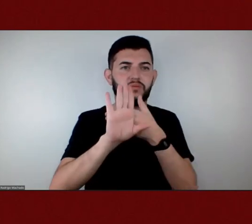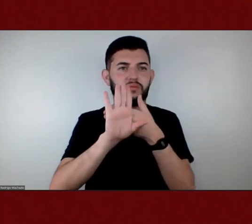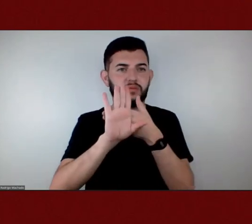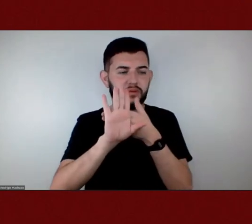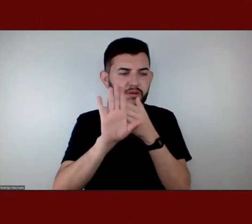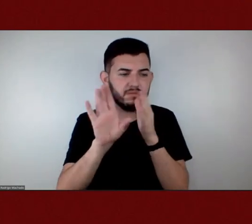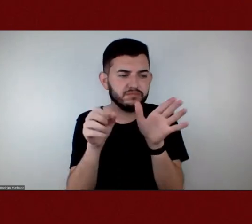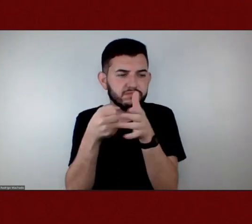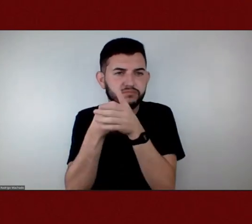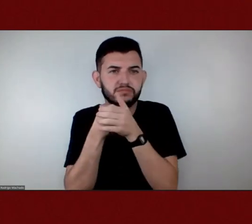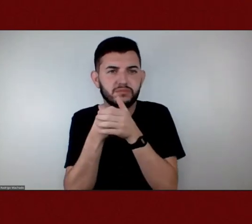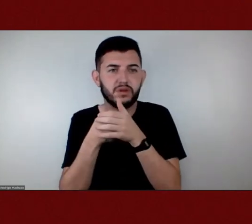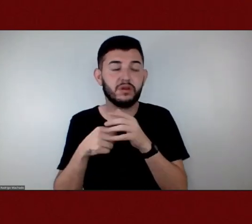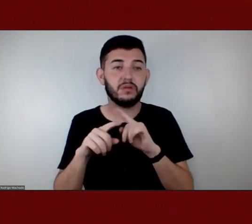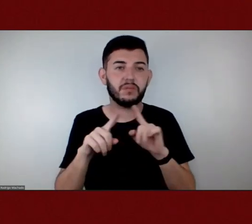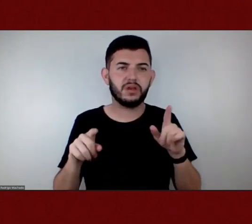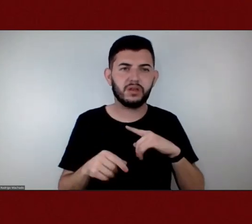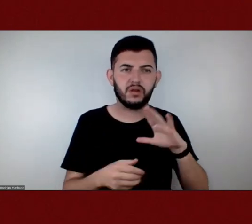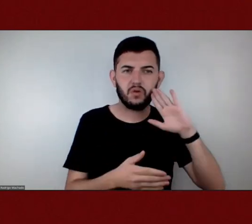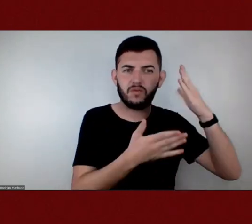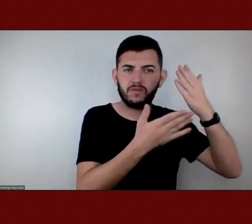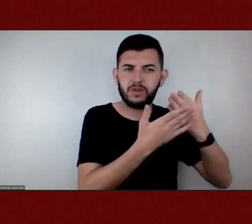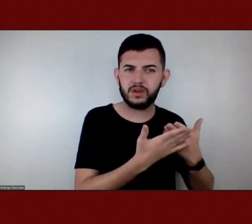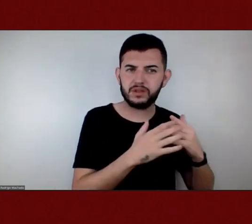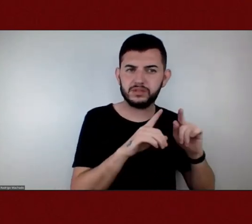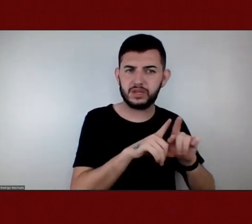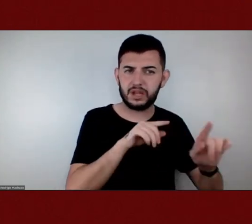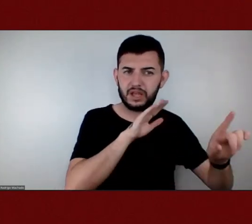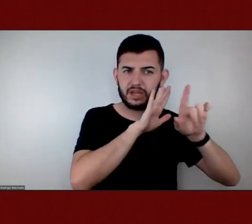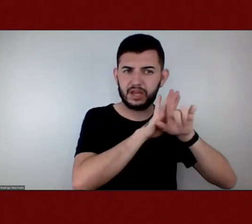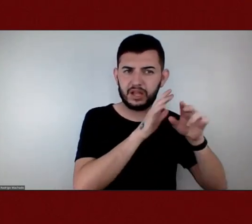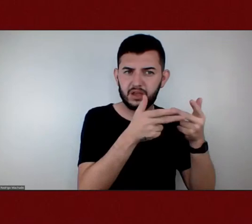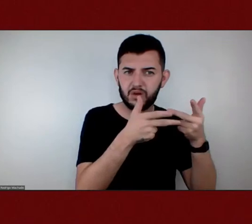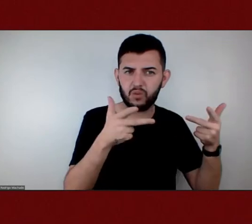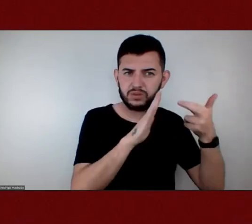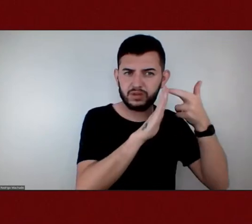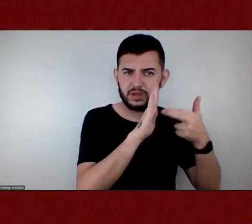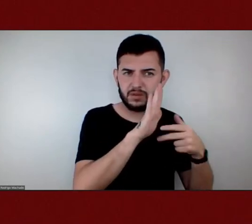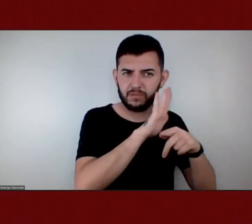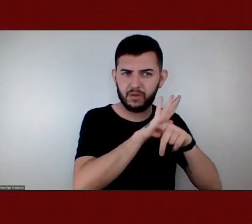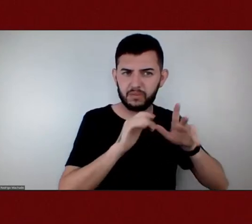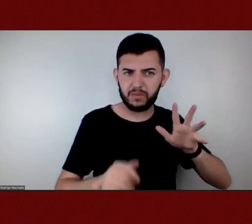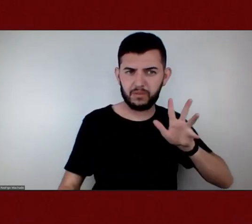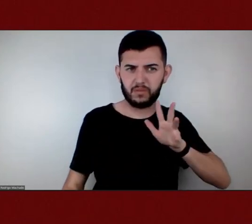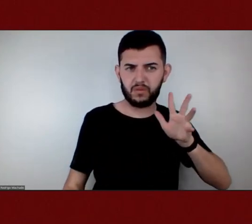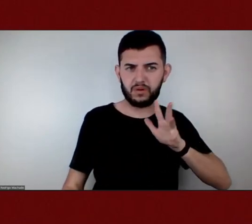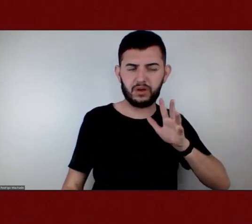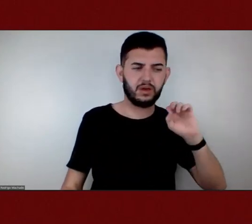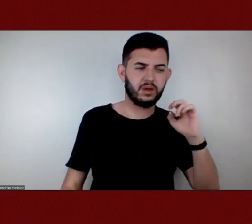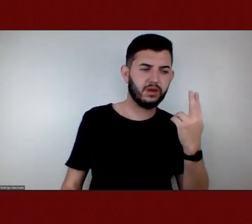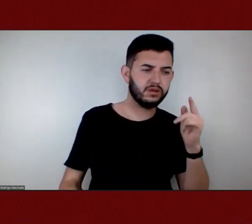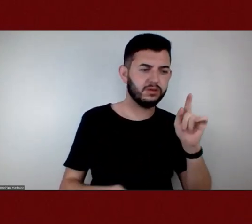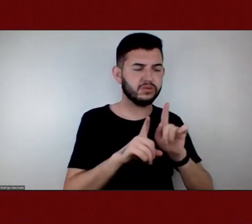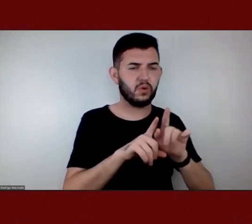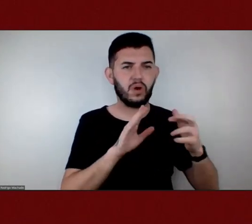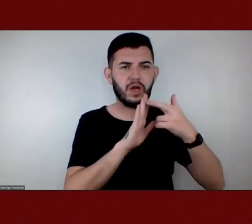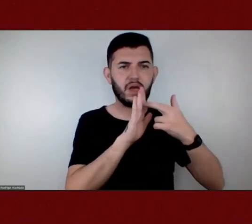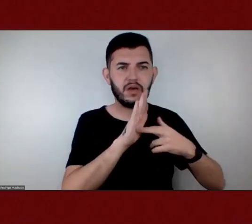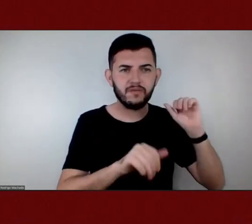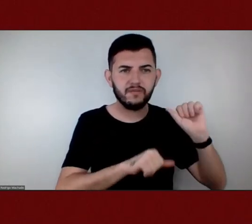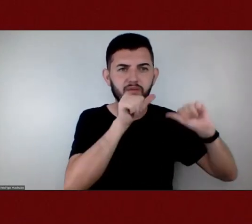burguesa ou no pacifismo abstrato de burgueses e reformistas. A luta de